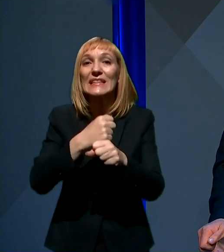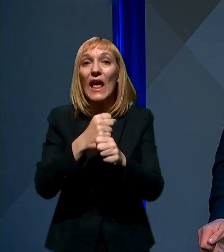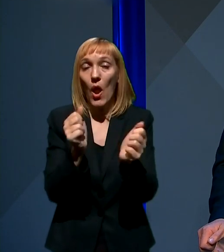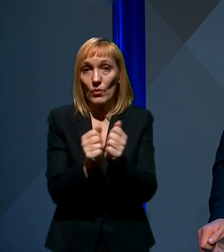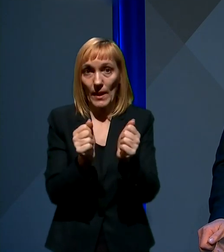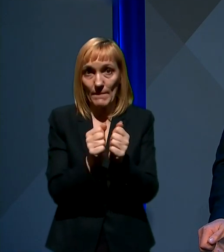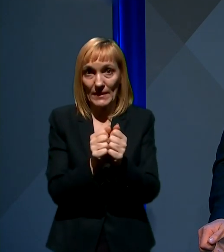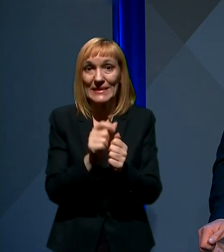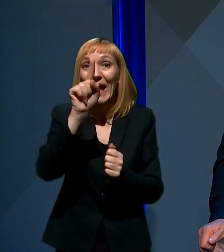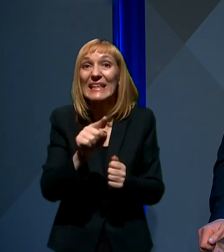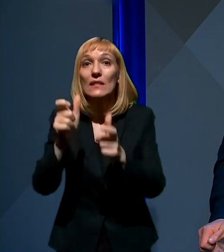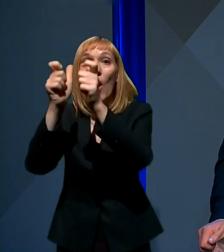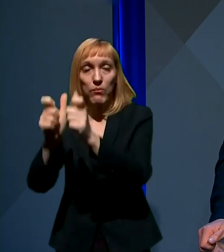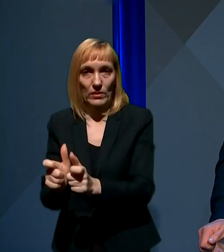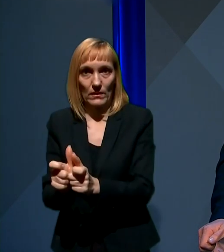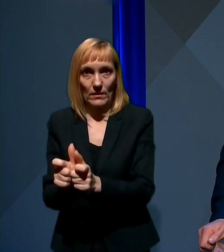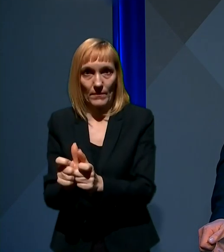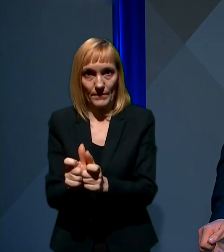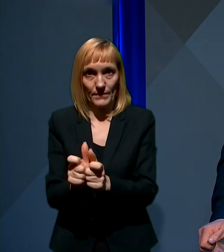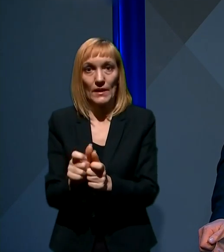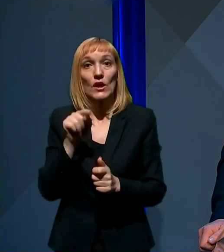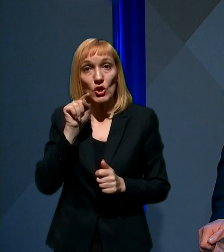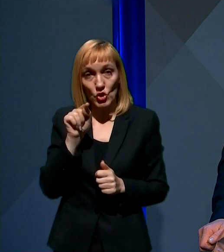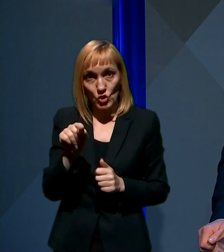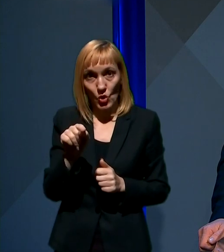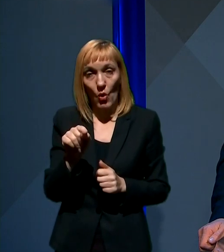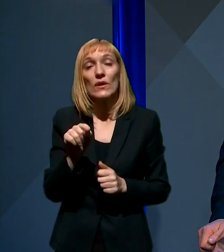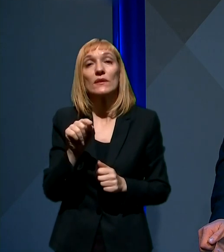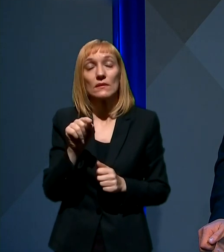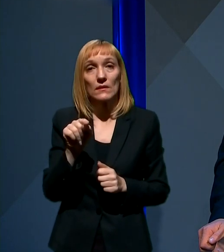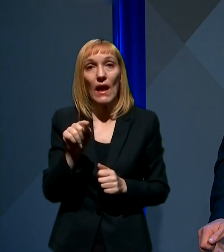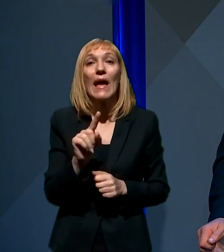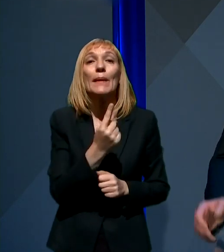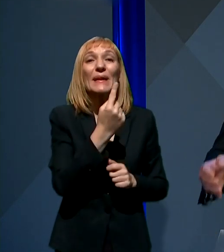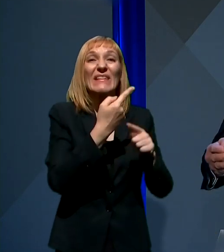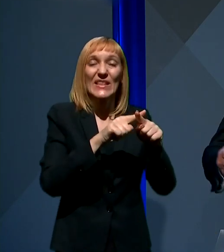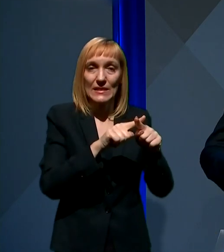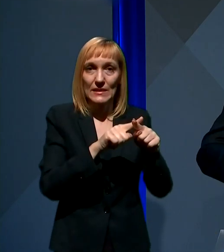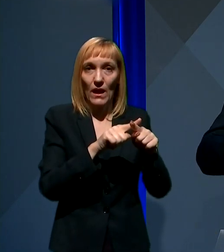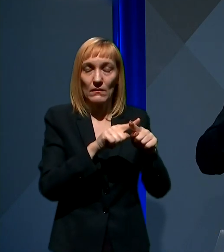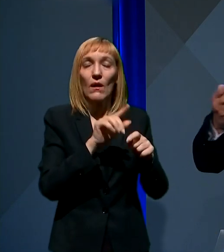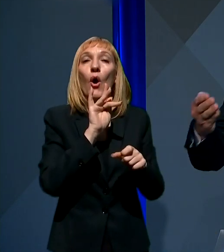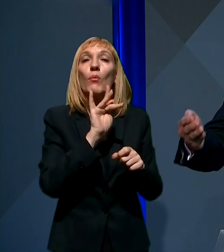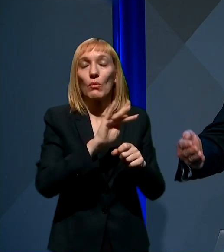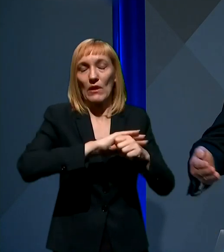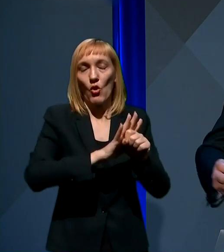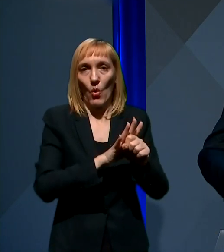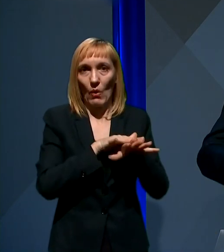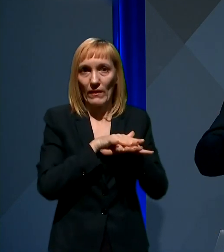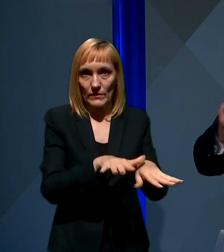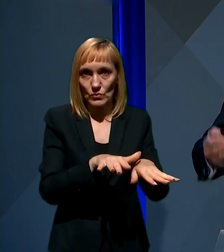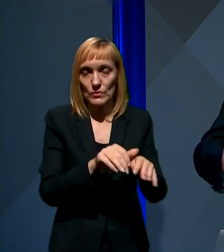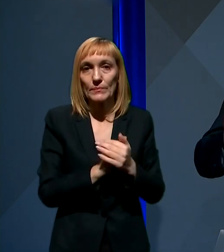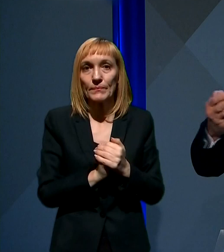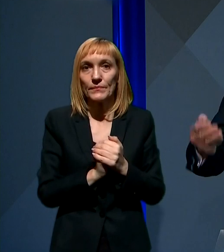in podjetja. In to naslavlja protikoronski paket 1. Da omogočimo podjetjem, da